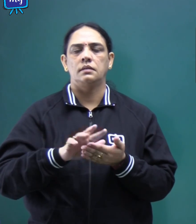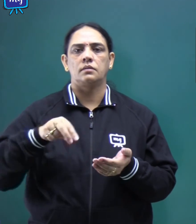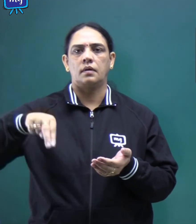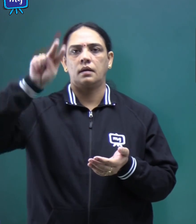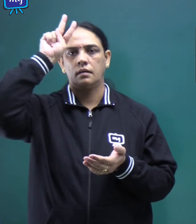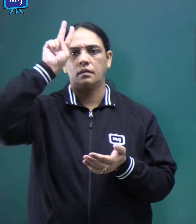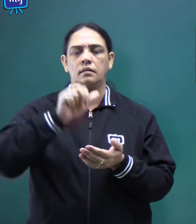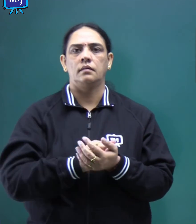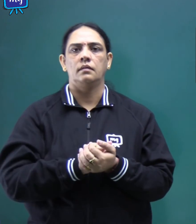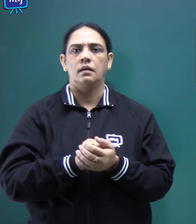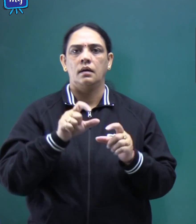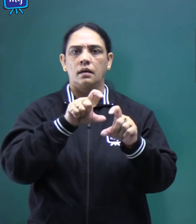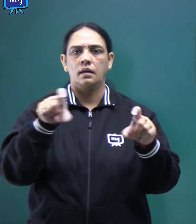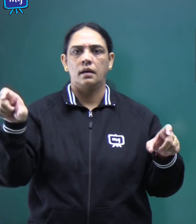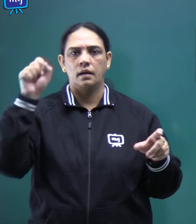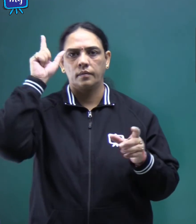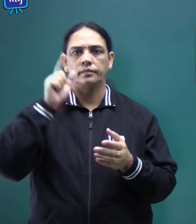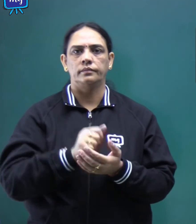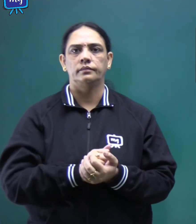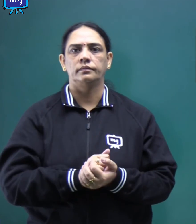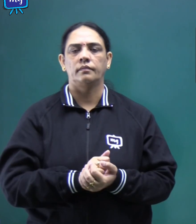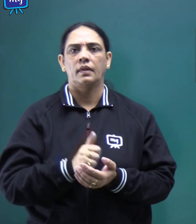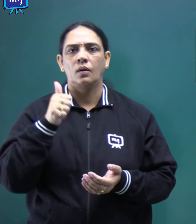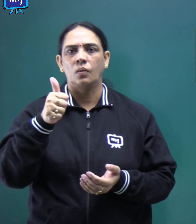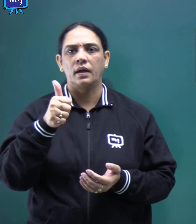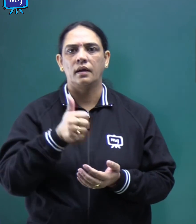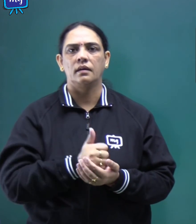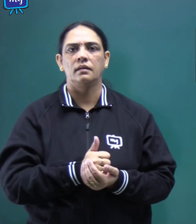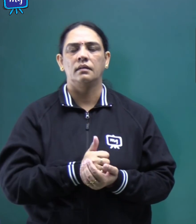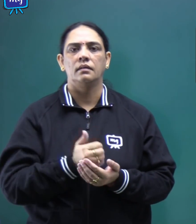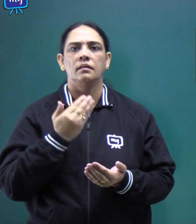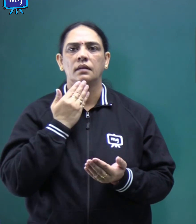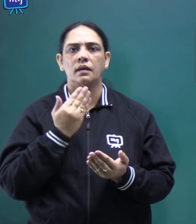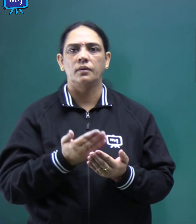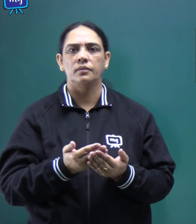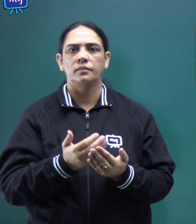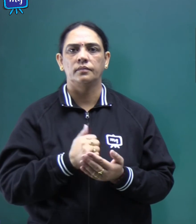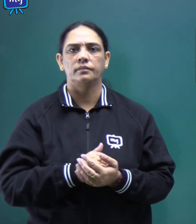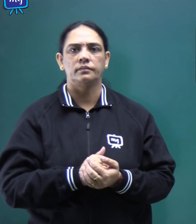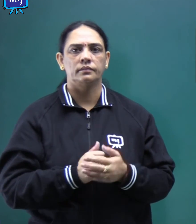समझ आ गया। ओके, थैंक यू।